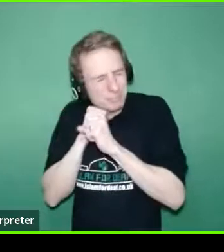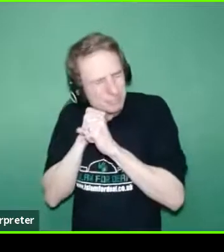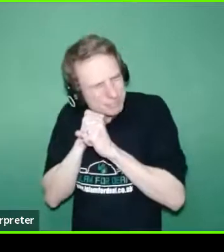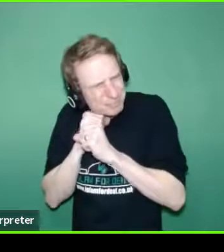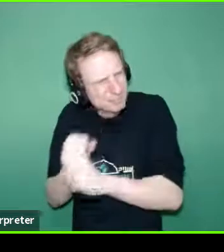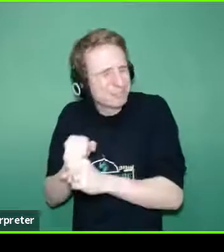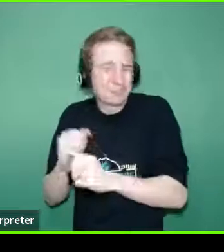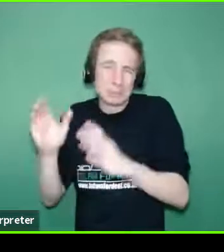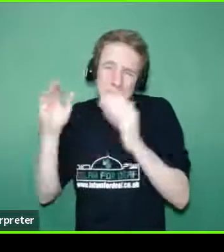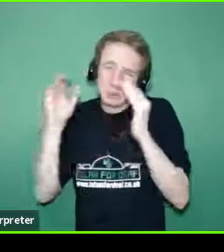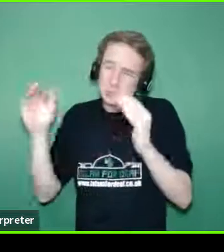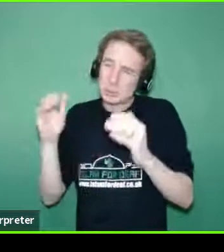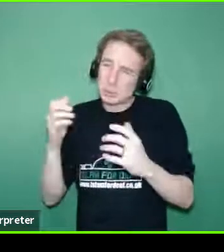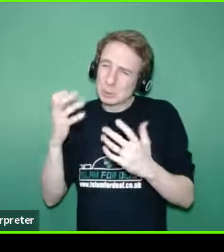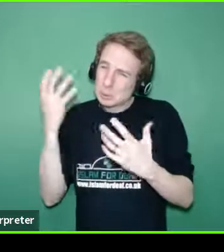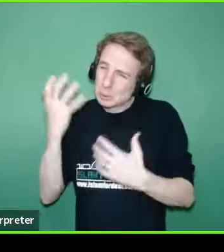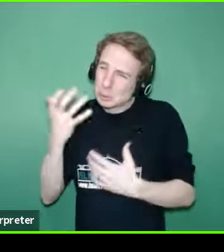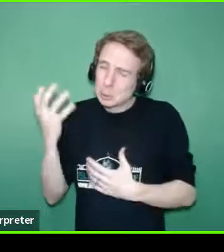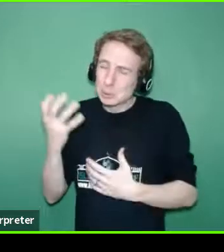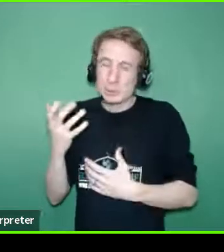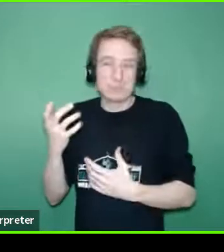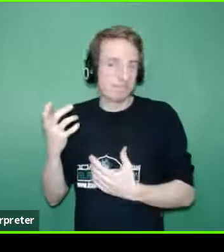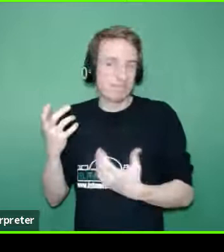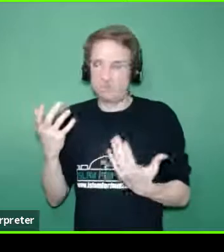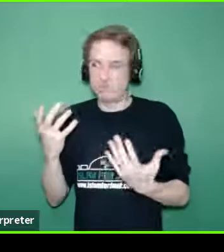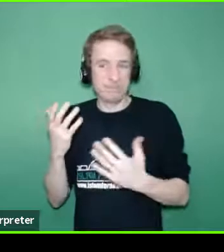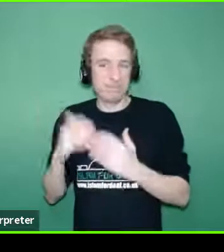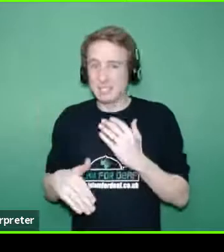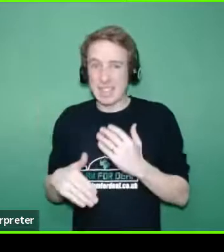وهذا ذكره في الفتاوى في المجلد